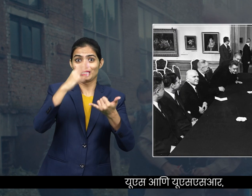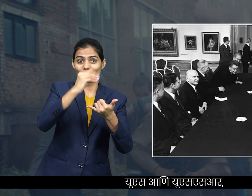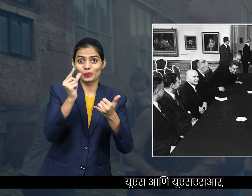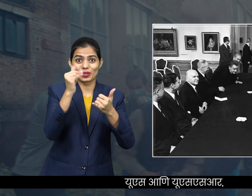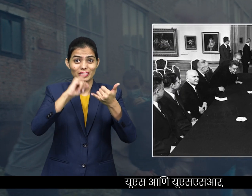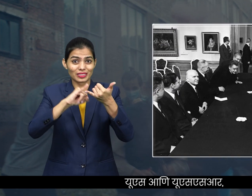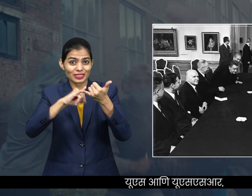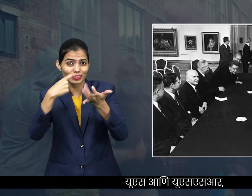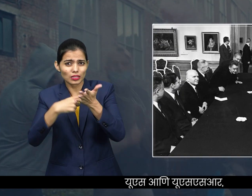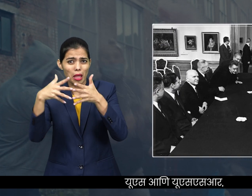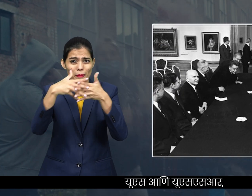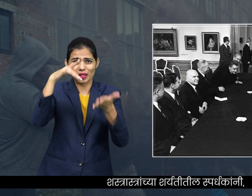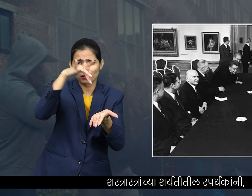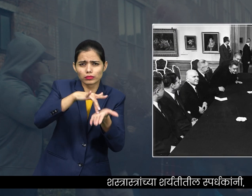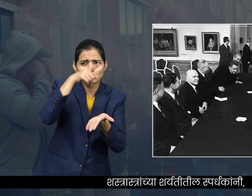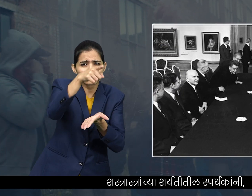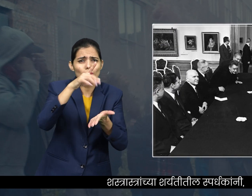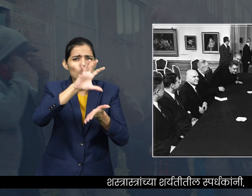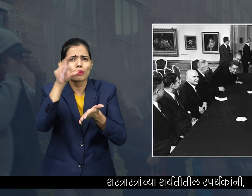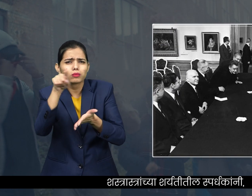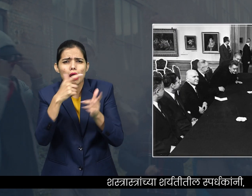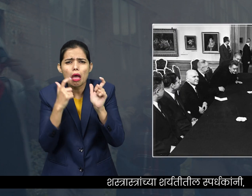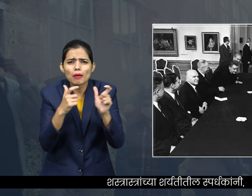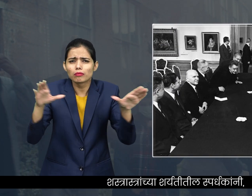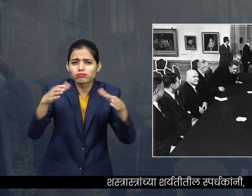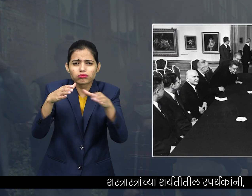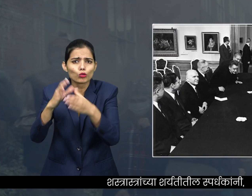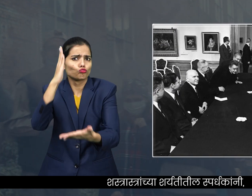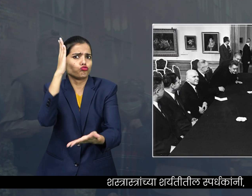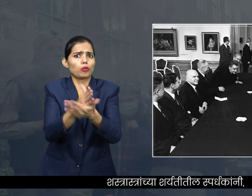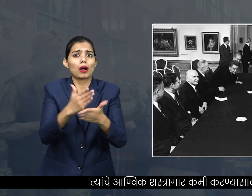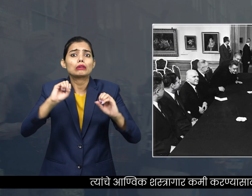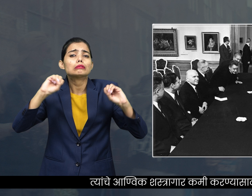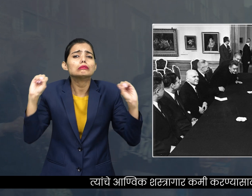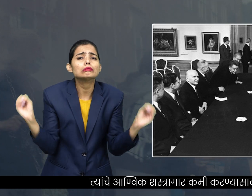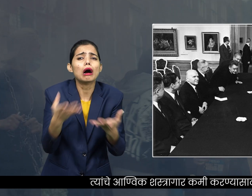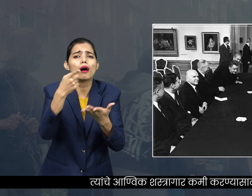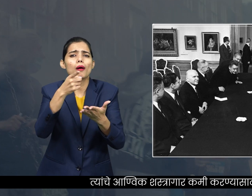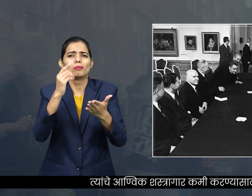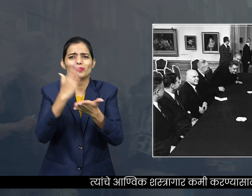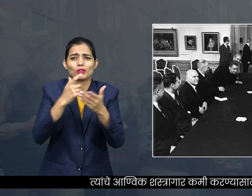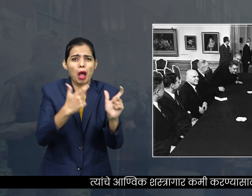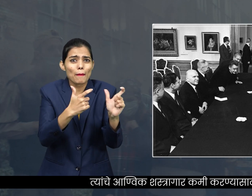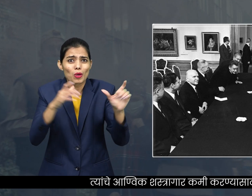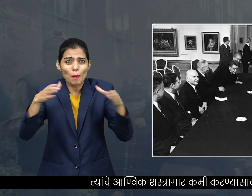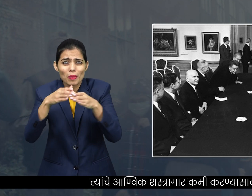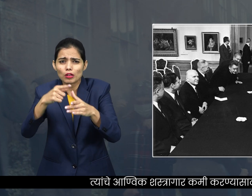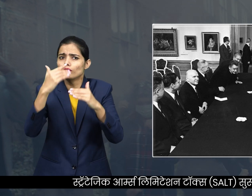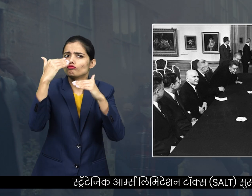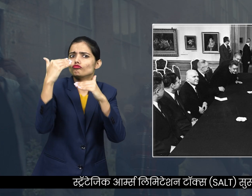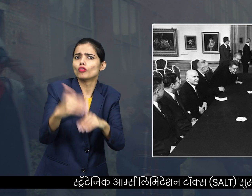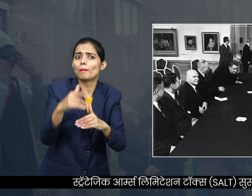USA आणि USSR शस्त्रास्त्रांच्या शर्यतीतील स्पर्धकांनी त्यांचे आण्विक शस्त्रागार कमी